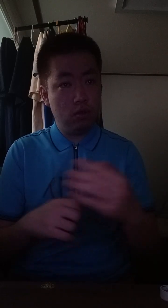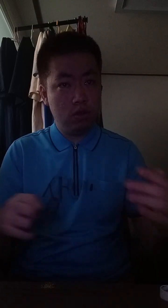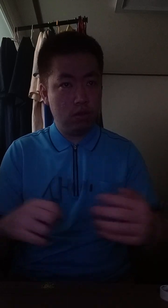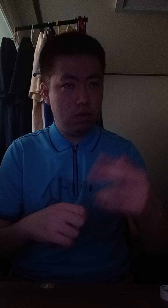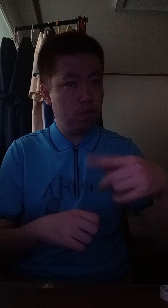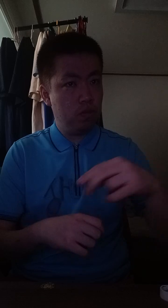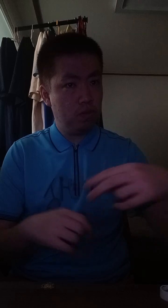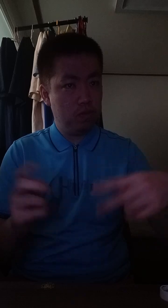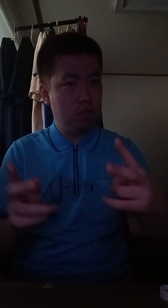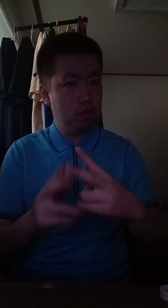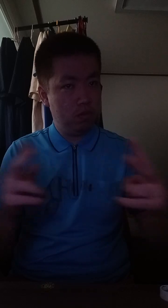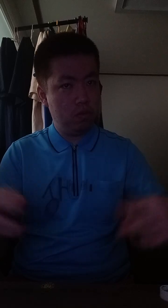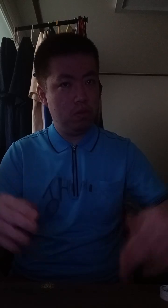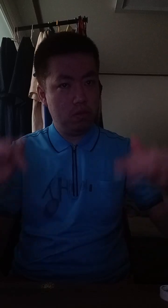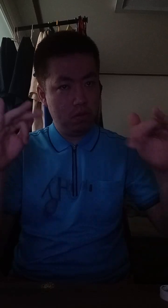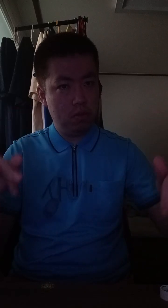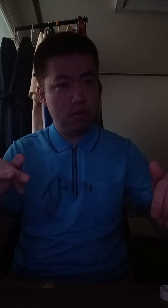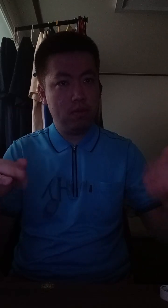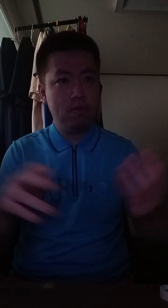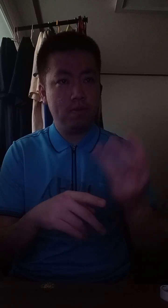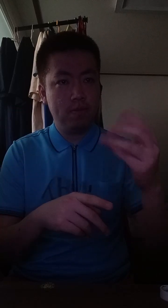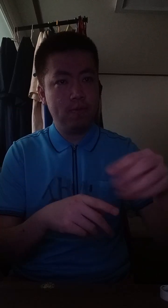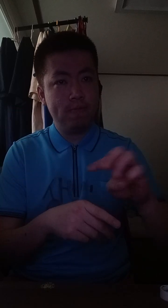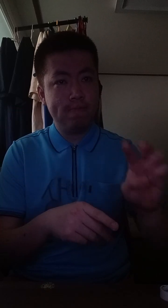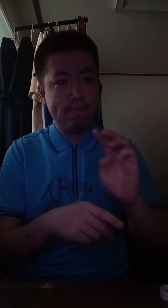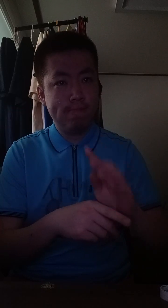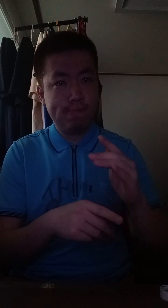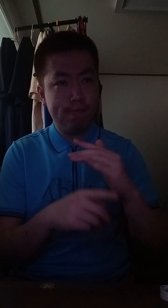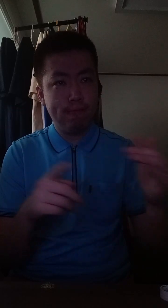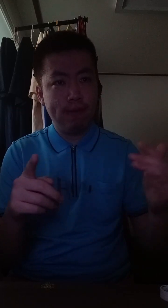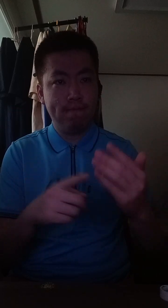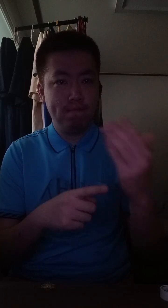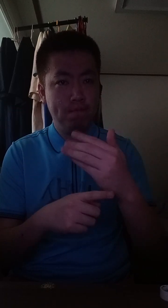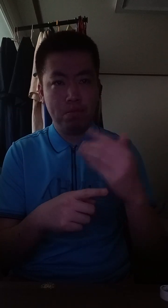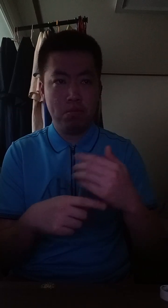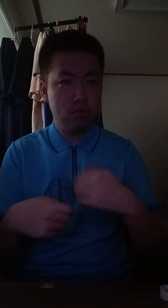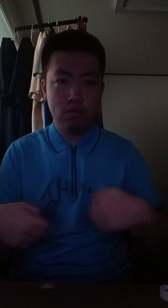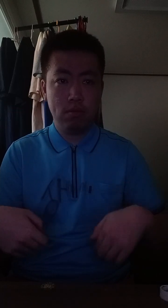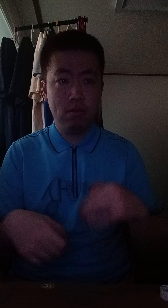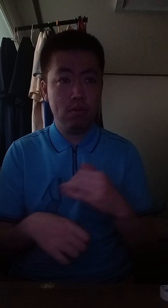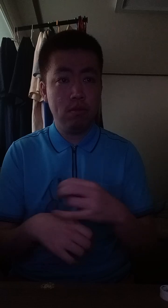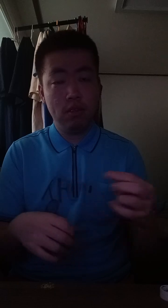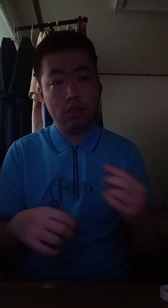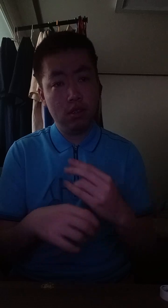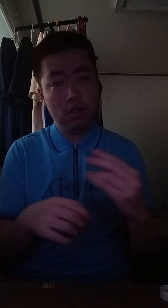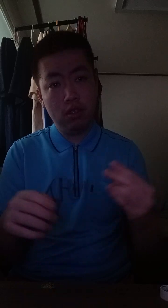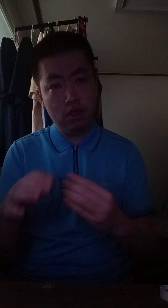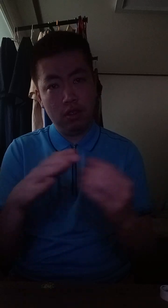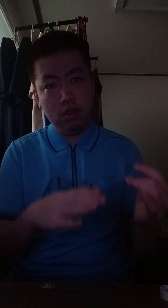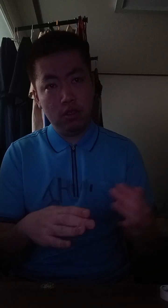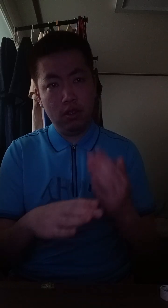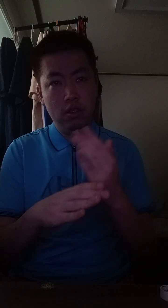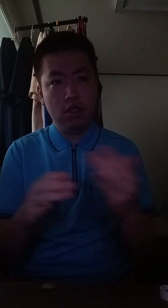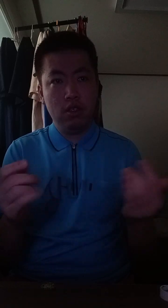현장이 선로에서 2m 이상 떨어져 있고 대피가 가능해 안전에 문제가 없으면 전동차 운행을 멈추지 않아도